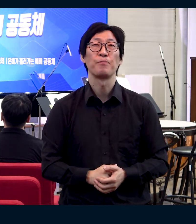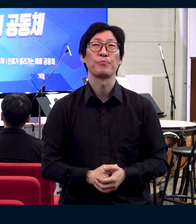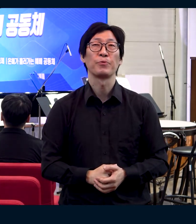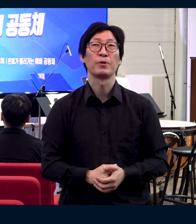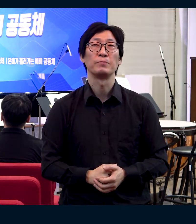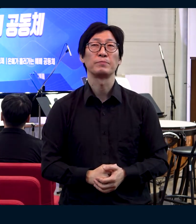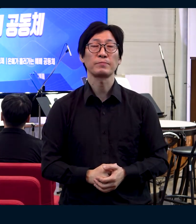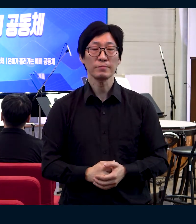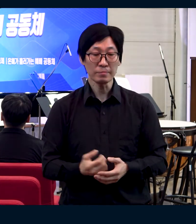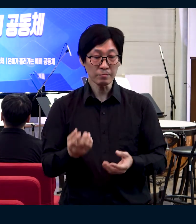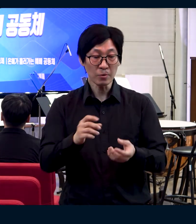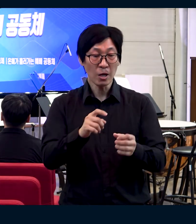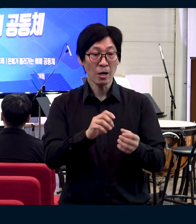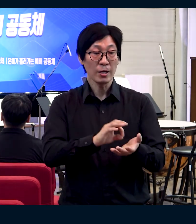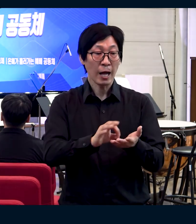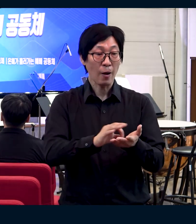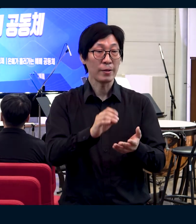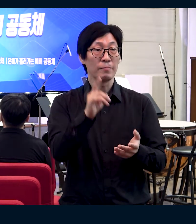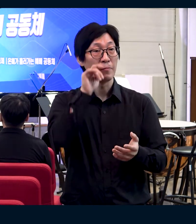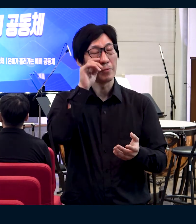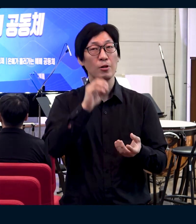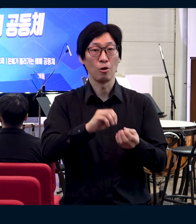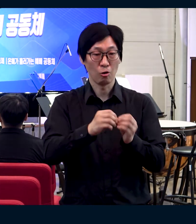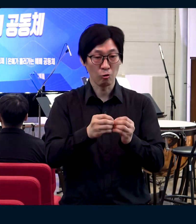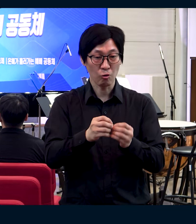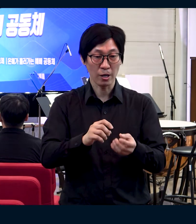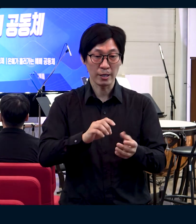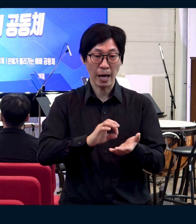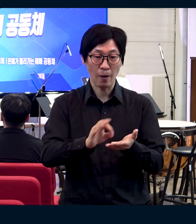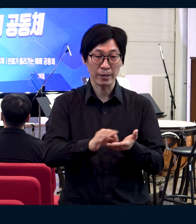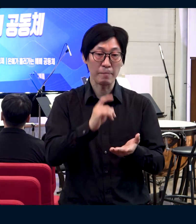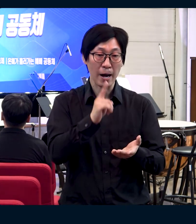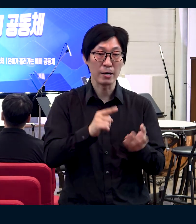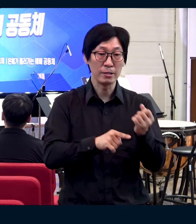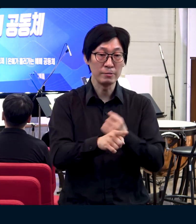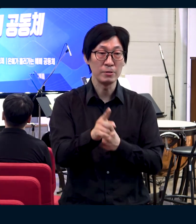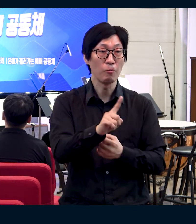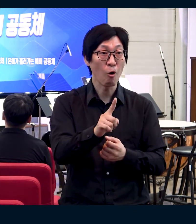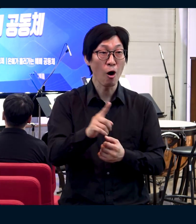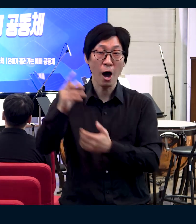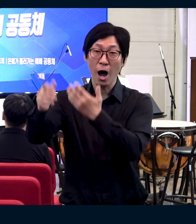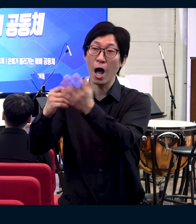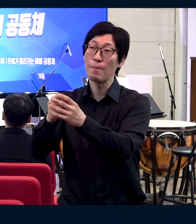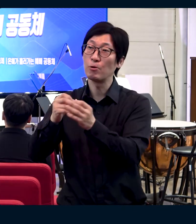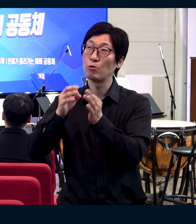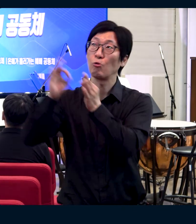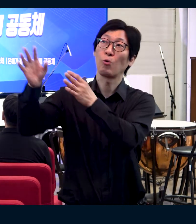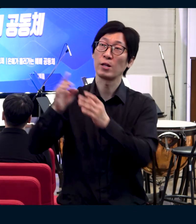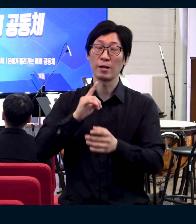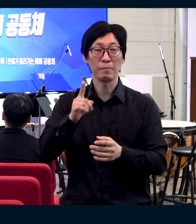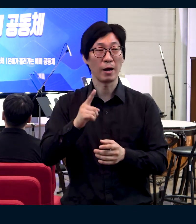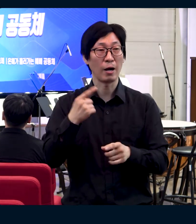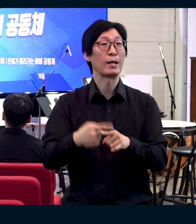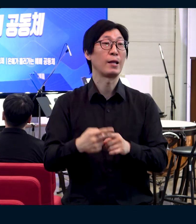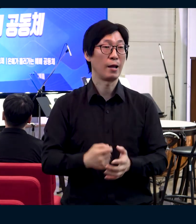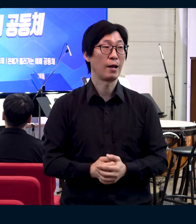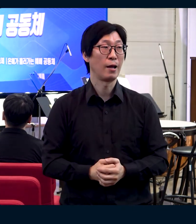이 편법과 꼼수를 쓴다는 게 뭡니까? 하나님을 속이겠다고 하는 거 아니에요. 그런데 하나님이 그렇게 보고 계시는데